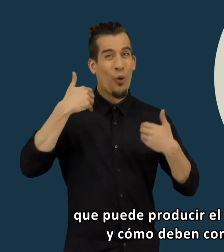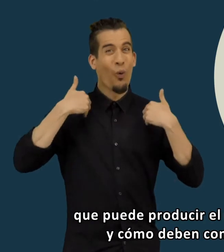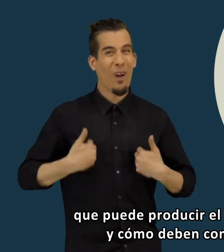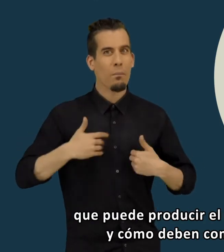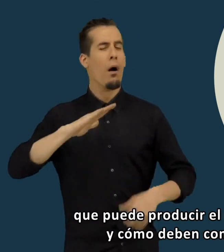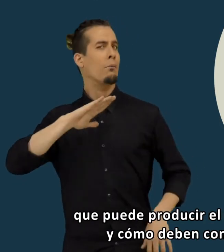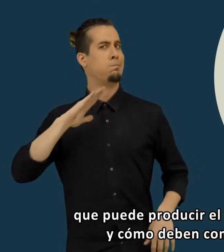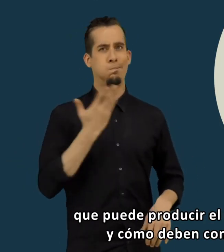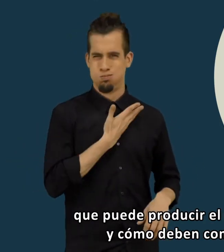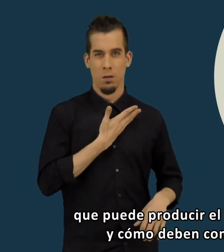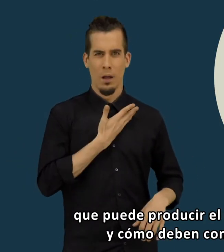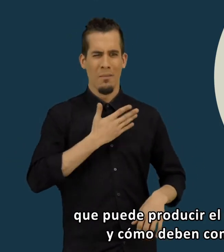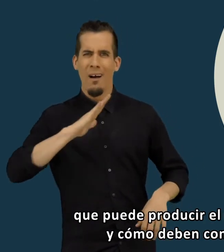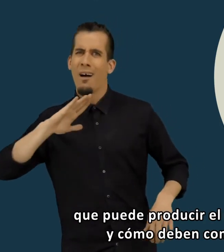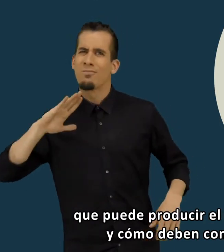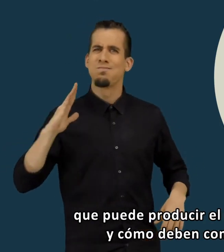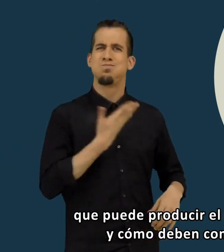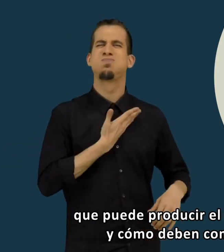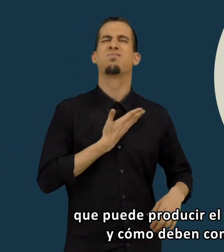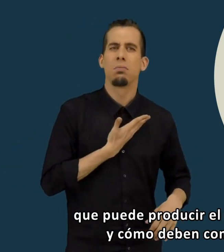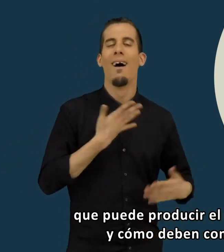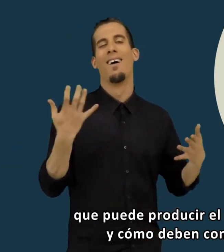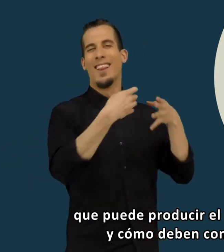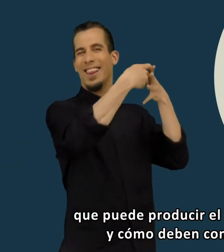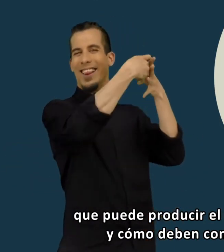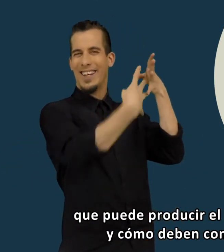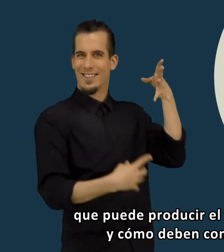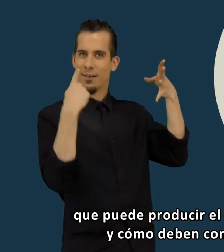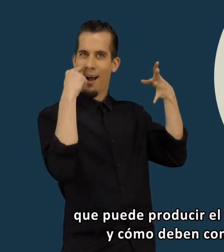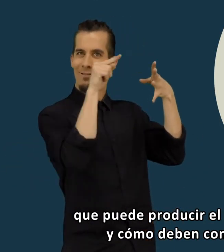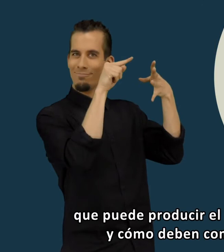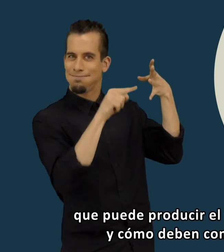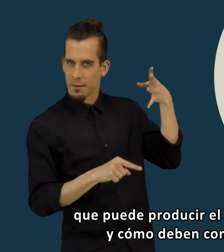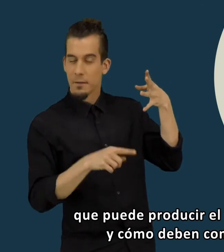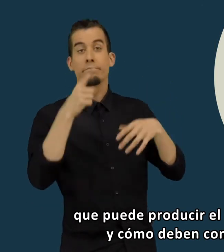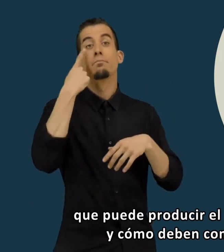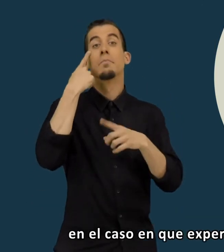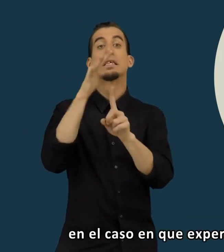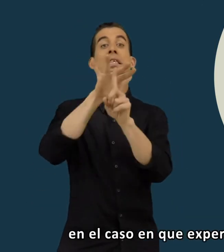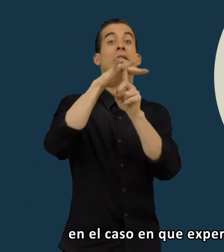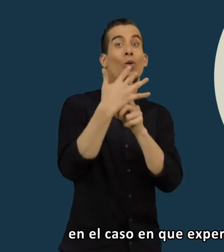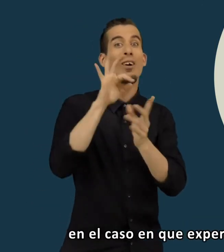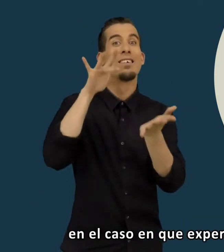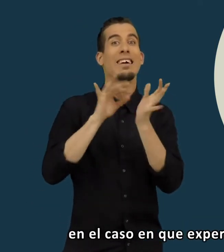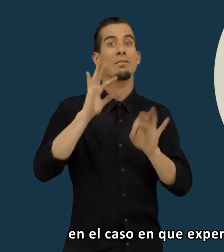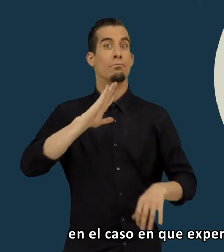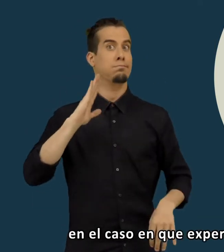medicamento y cómo deben comunicarse en el caso en que experimente alguno.